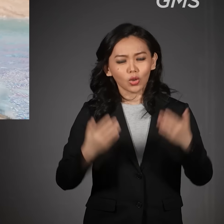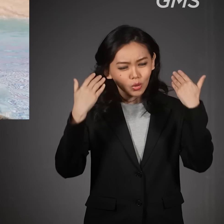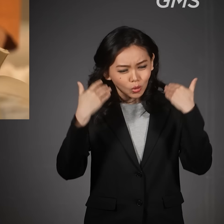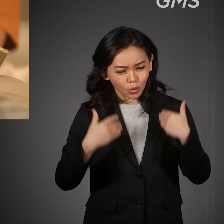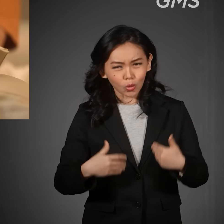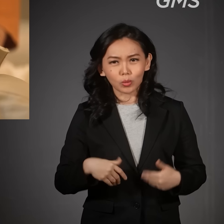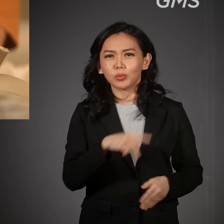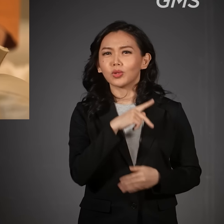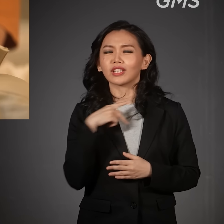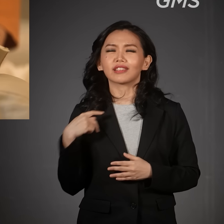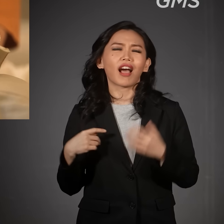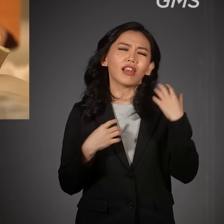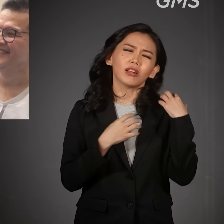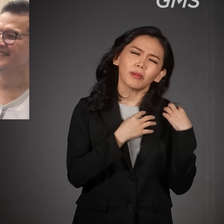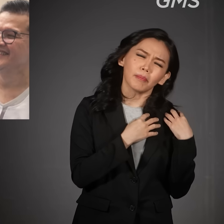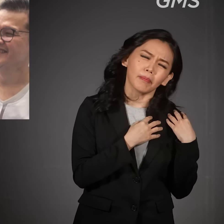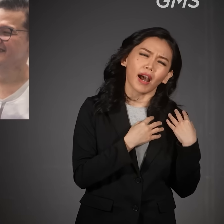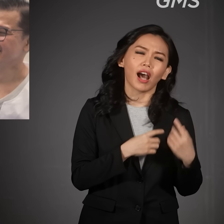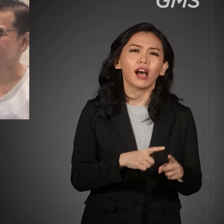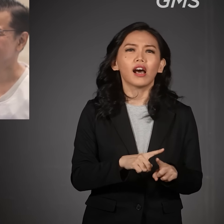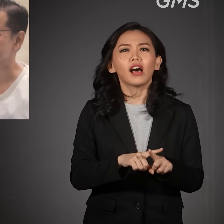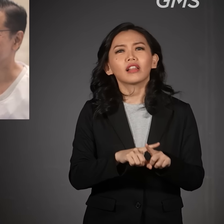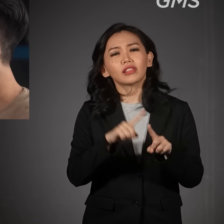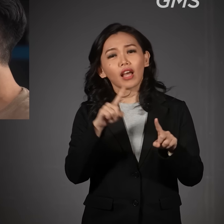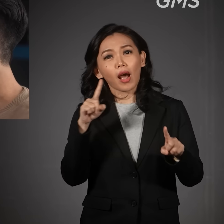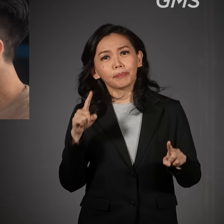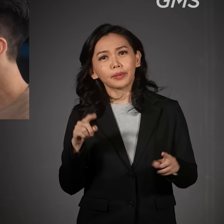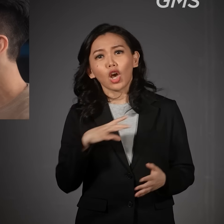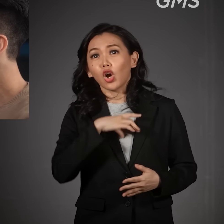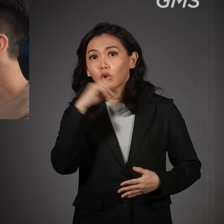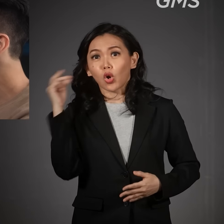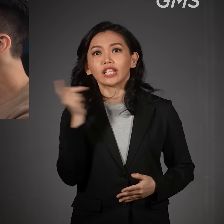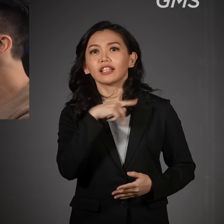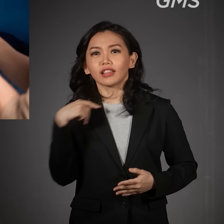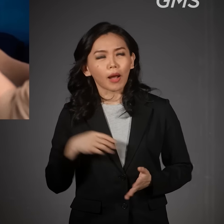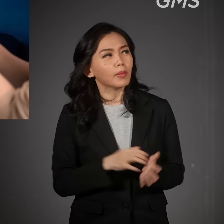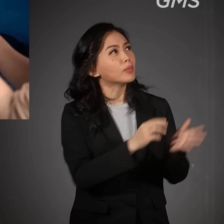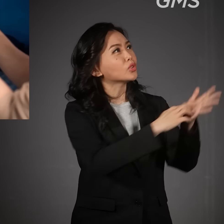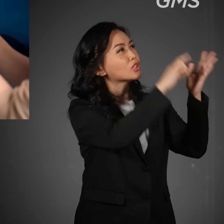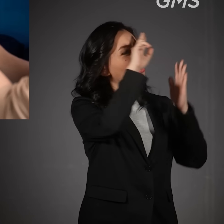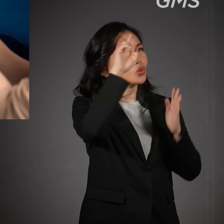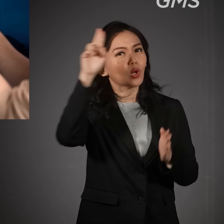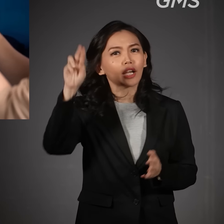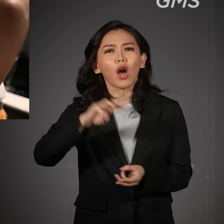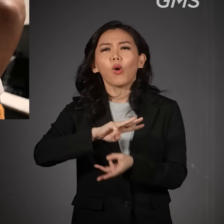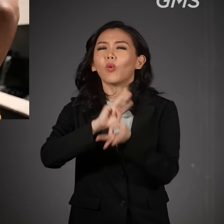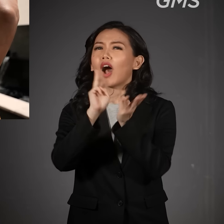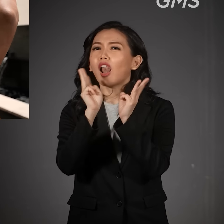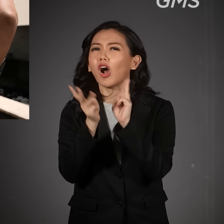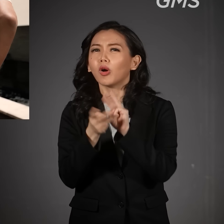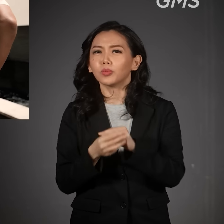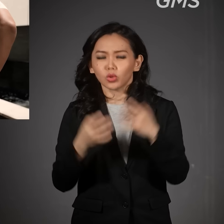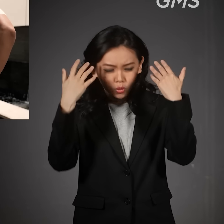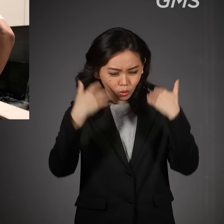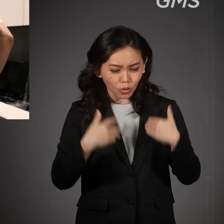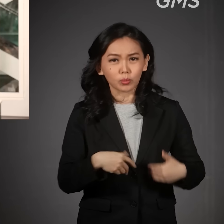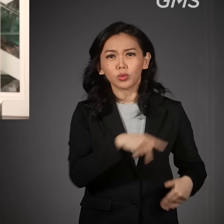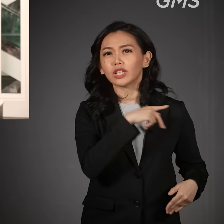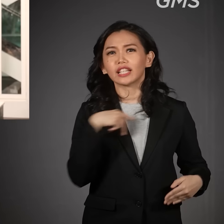Semakin fisik kita lemah, roh kita semakin memuji Tuhan. Semakin jasmani kita terbatas,